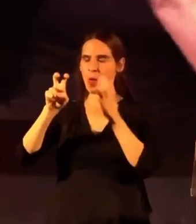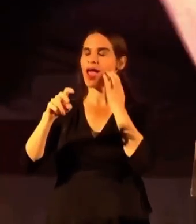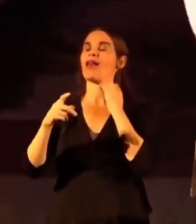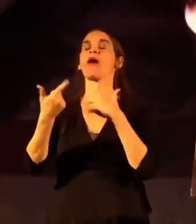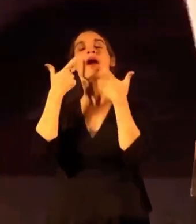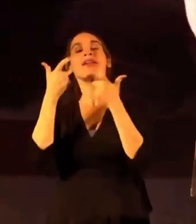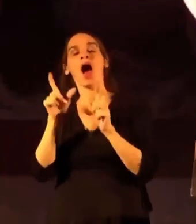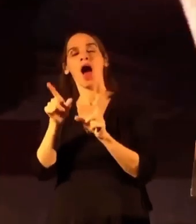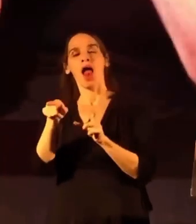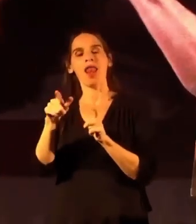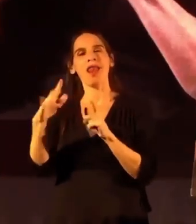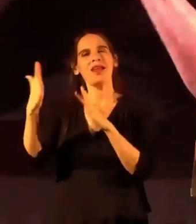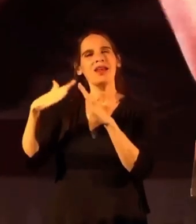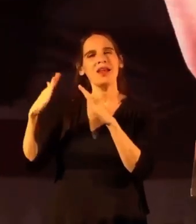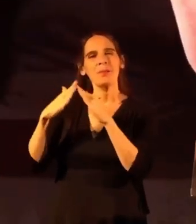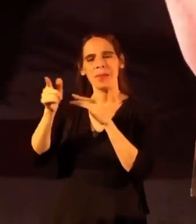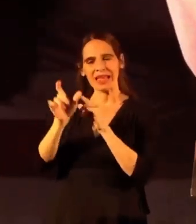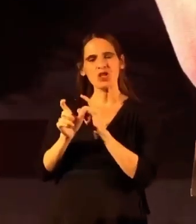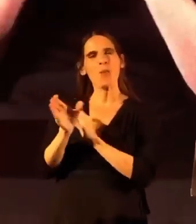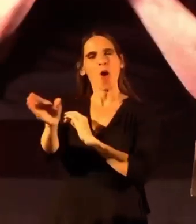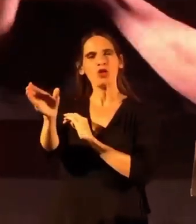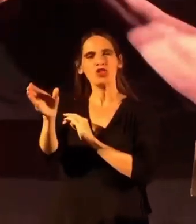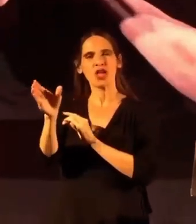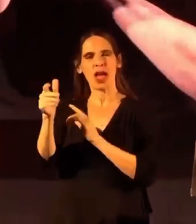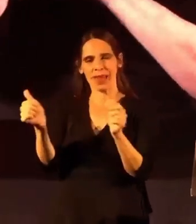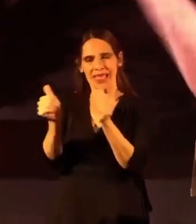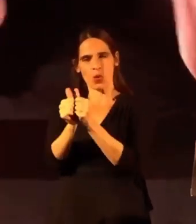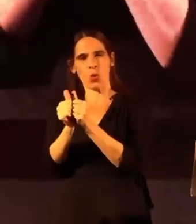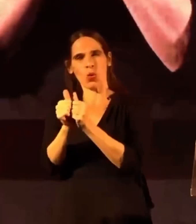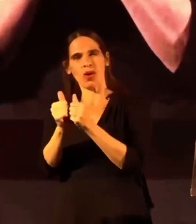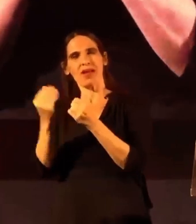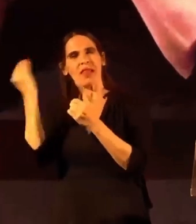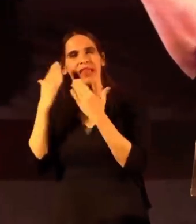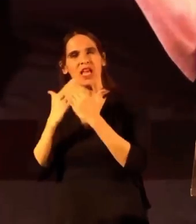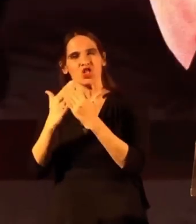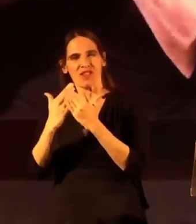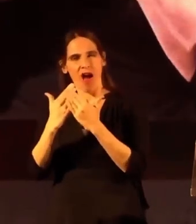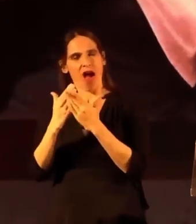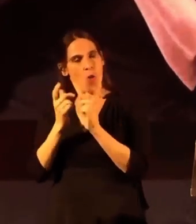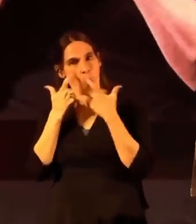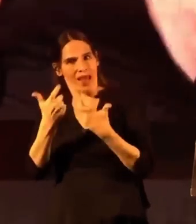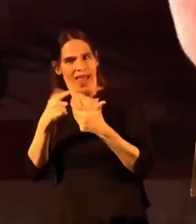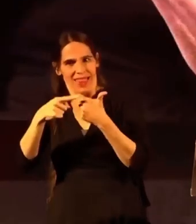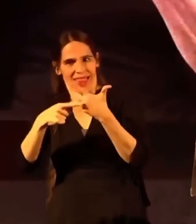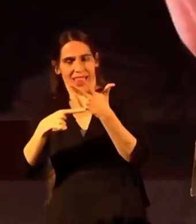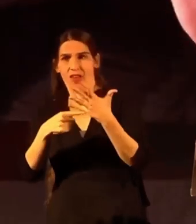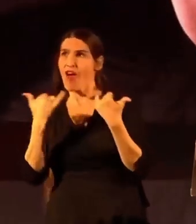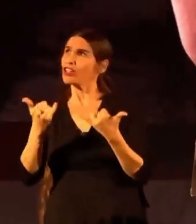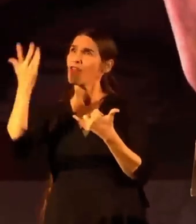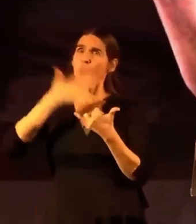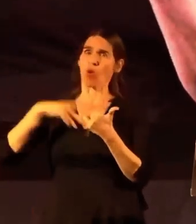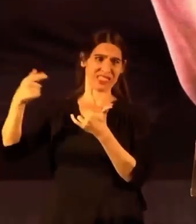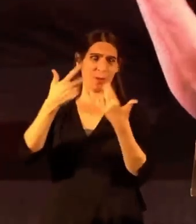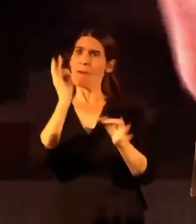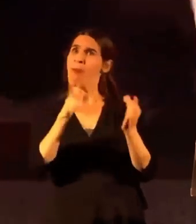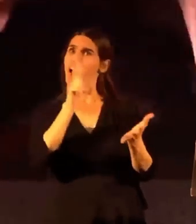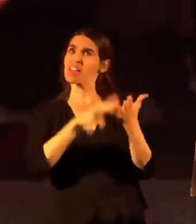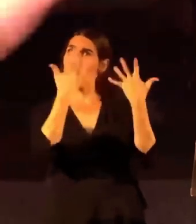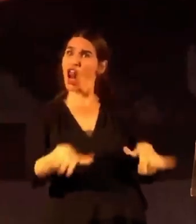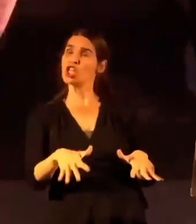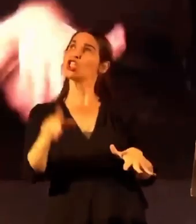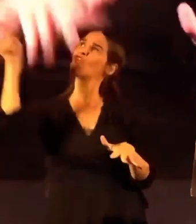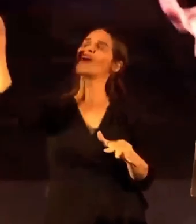לנשים חרדיות שבני זוגן תלמידי ישיבה, ועכשיו אתם מבקשים להחליש את בג"ץ וקוראים